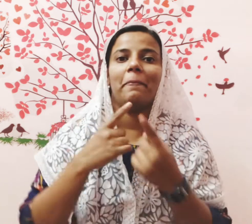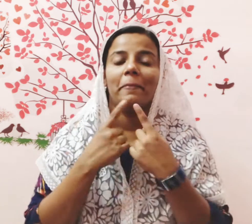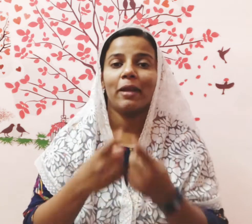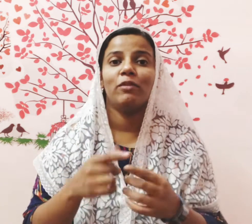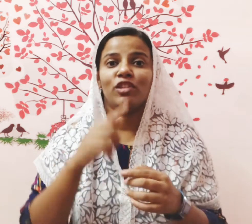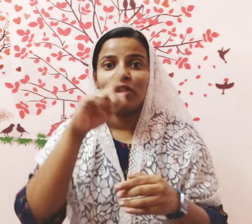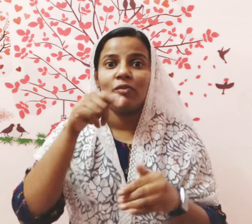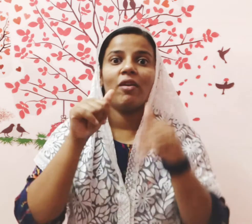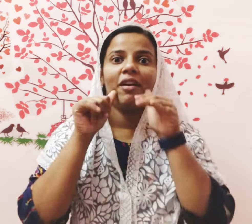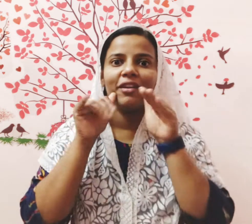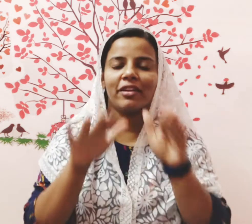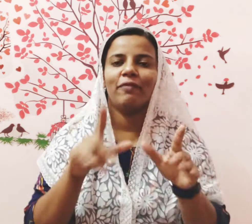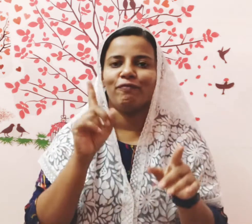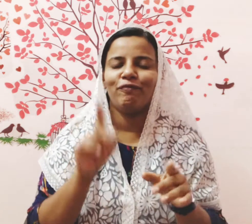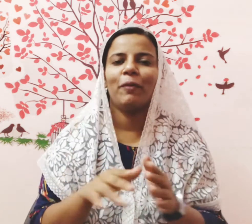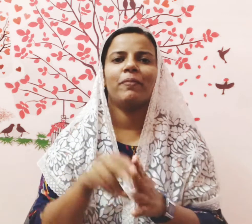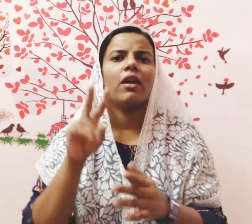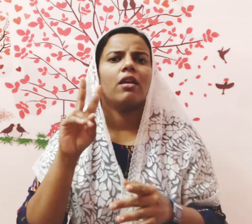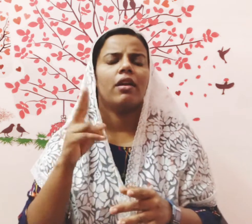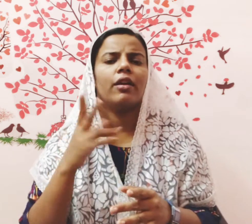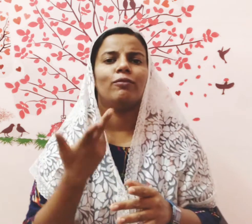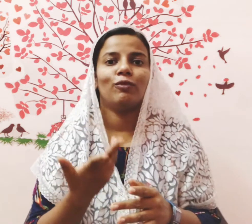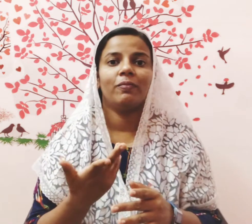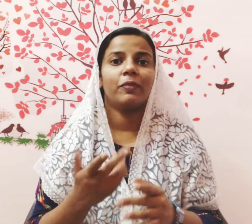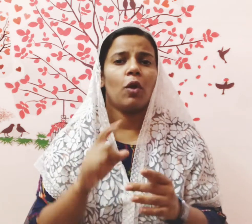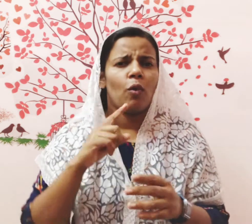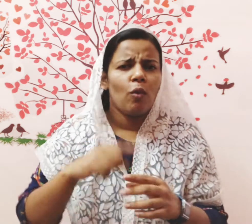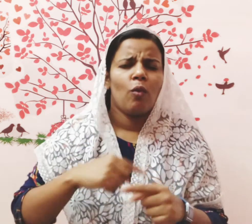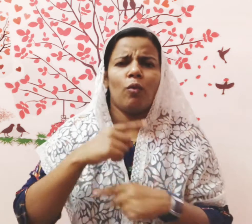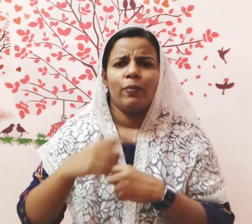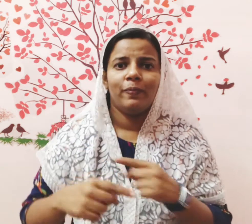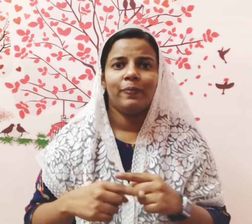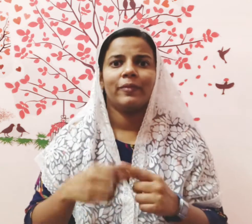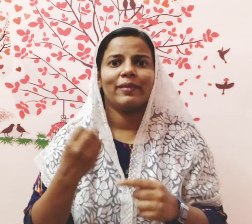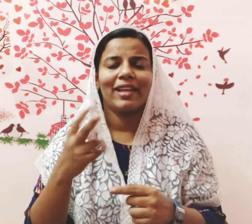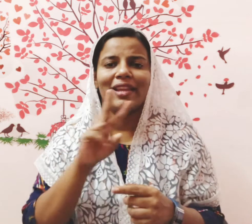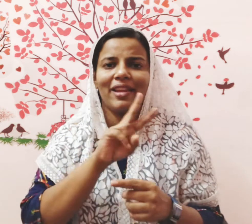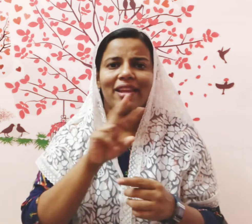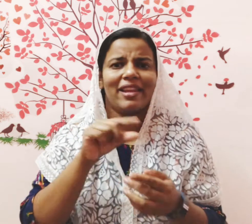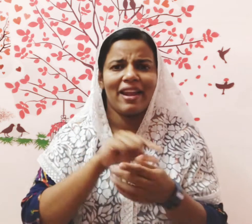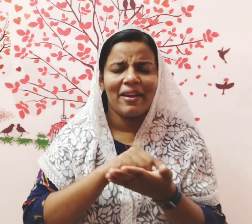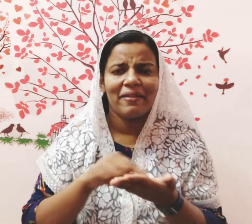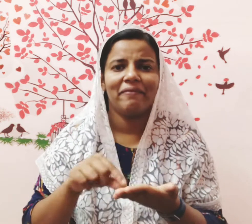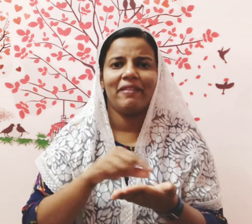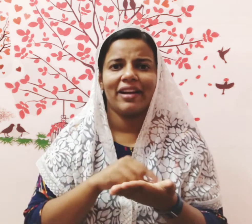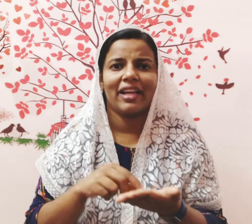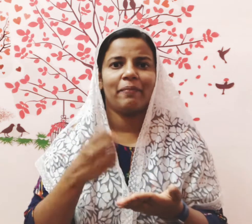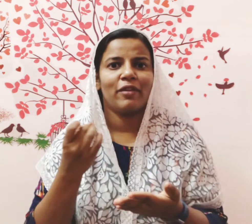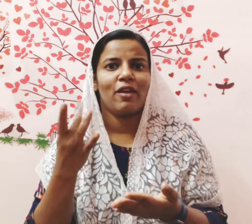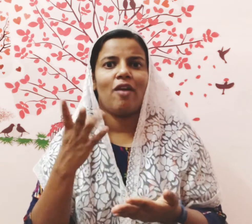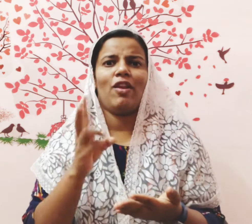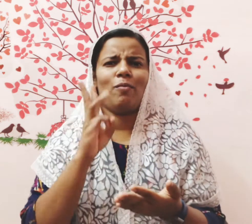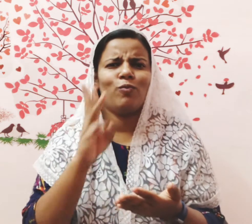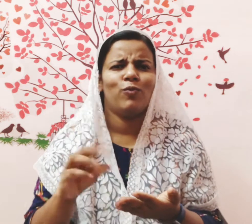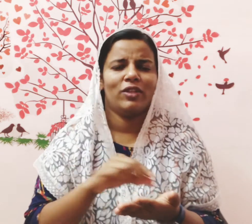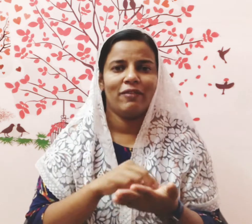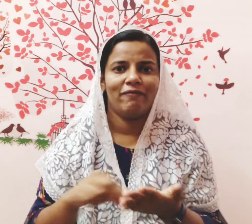പറയുന്നത് നിങ്ങളുടെ ജീവിതത്തിൽ അനുഗ്രഹമായിരിക്കും. രണ്ടാമത്തെ കാര്യം, ഈ ഓരോ ദിവസവും ചില ഒരു വാക്യമല്ല രണ്ട് വാക്യമായിരിക്കും നമ്മൾ മോർണിംഗ് മെസ്സേജിലൊക്കെ കേൾക്കുന്നത്.